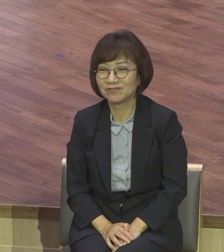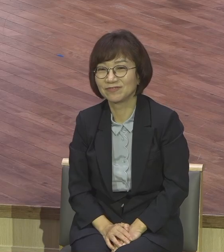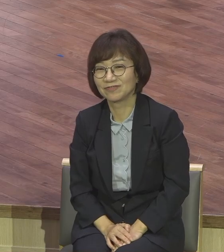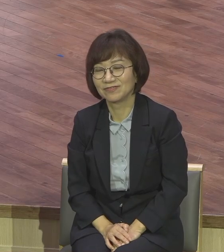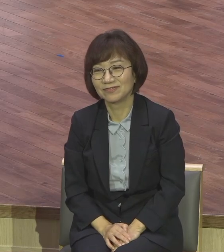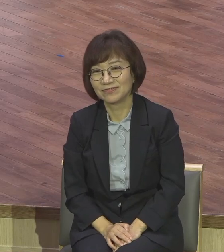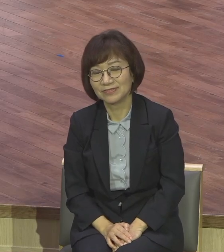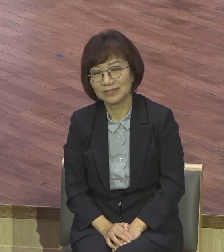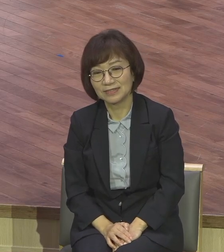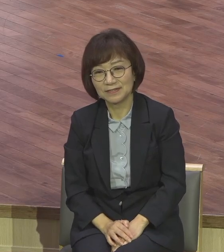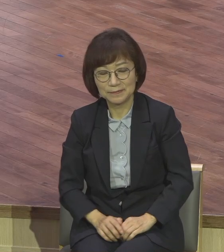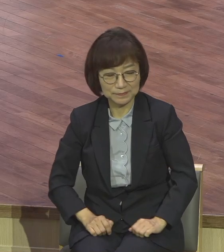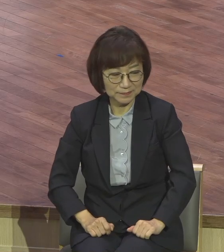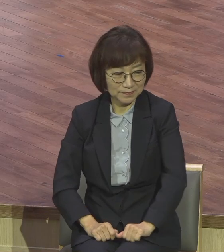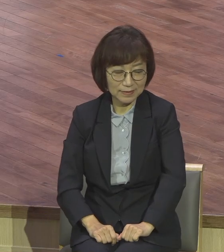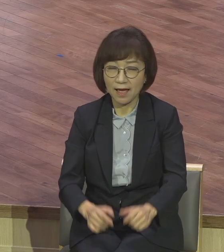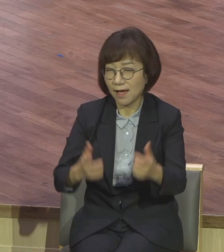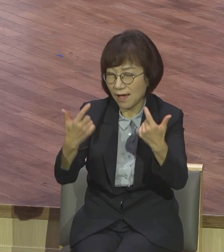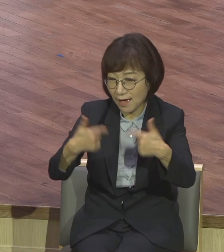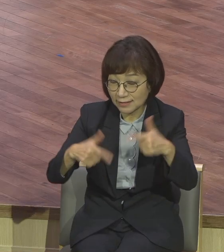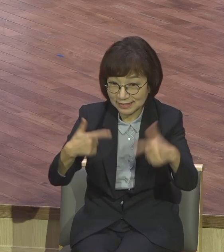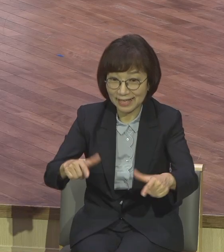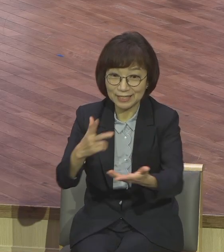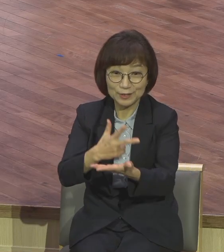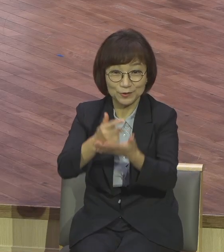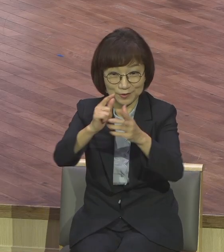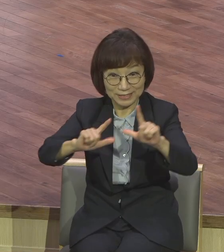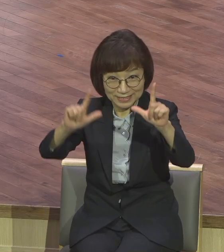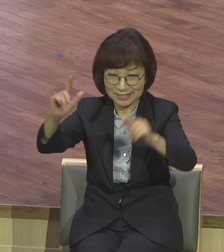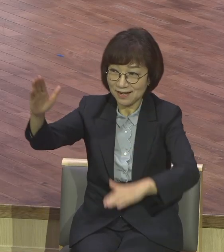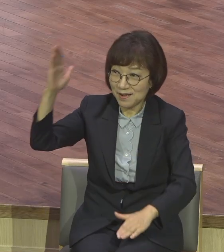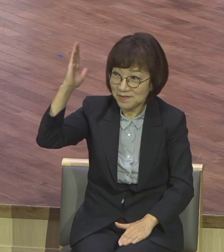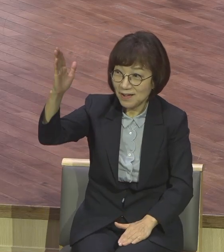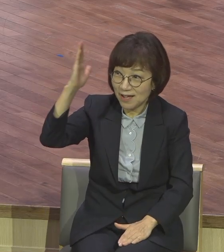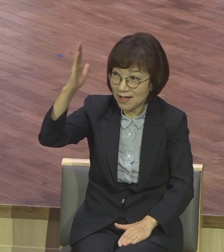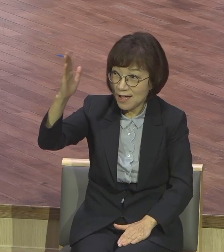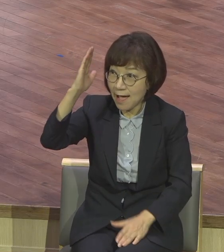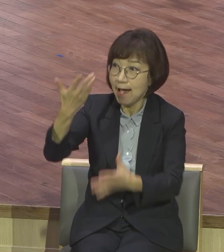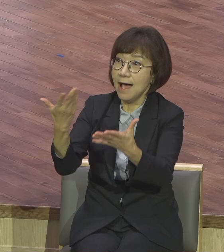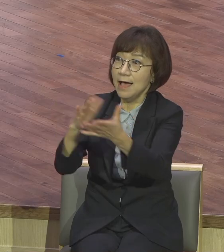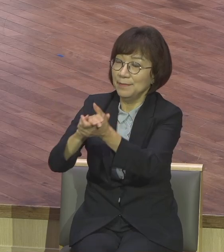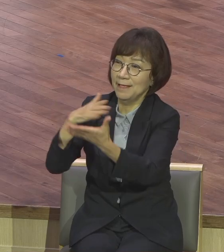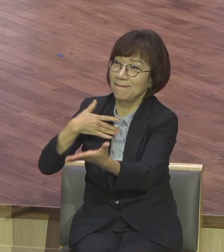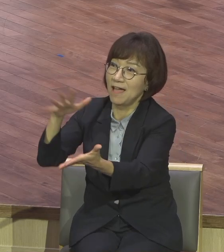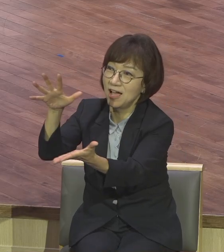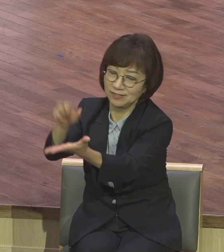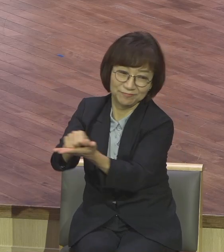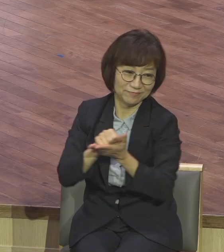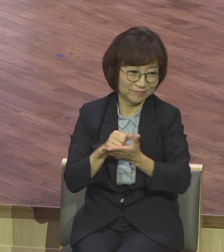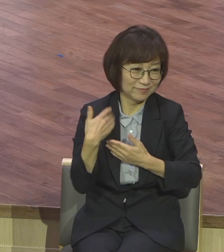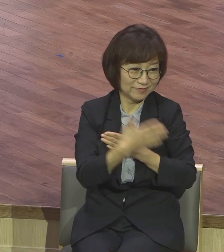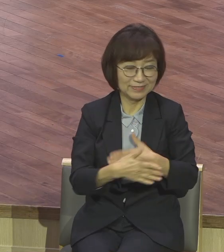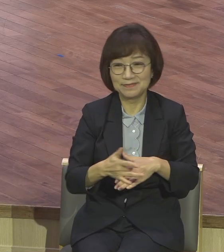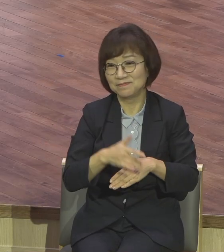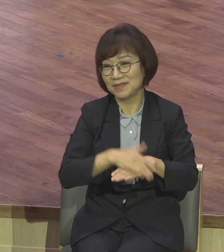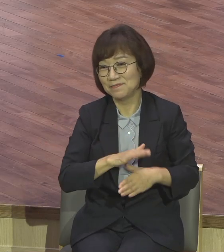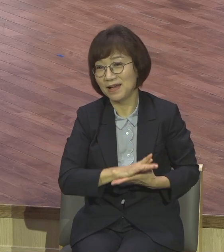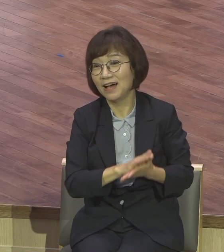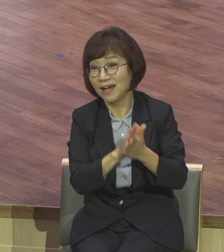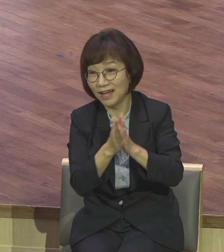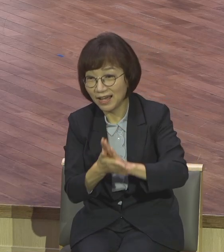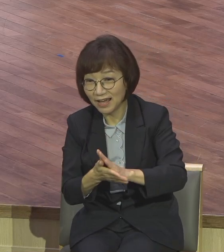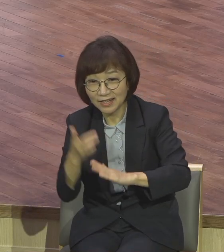항상 강단에서 선포되는 복음 메시지가 내 것으로 체질하게 해서 영적 영향이